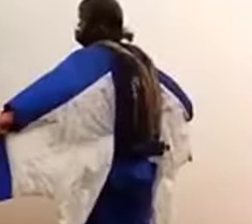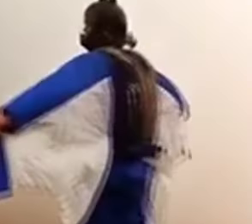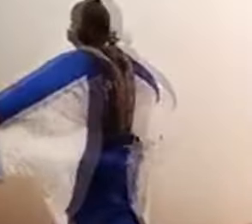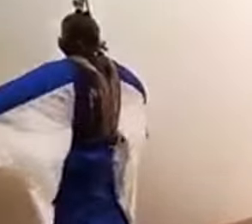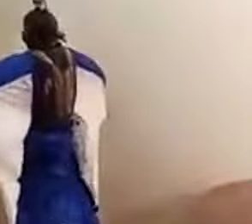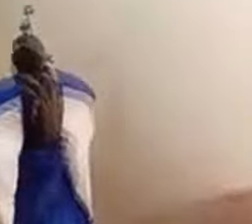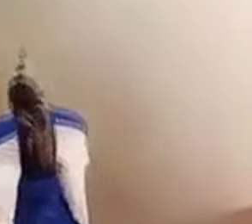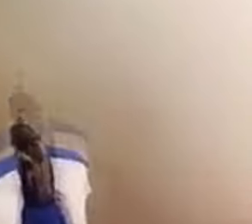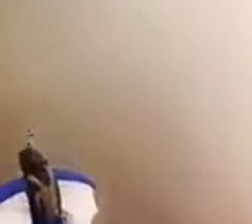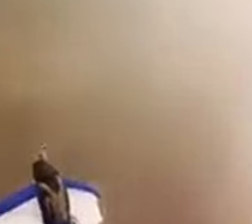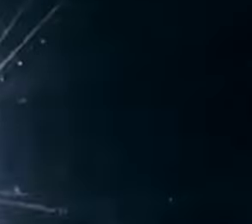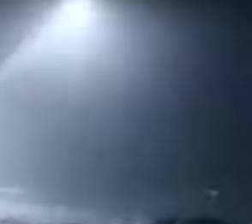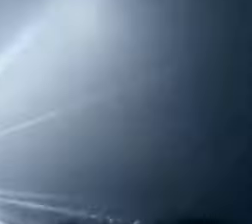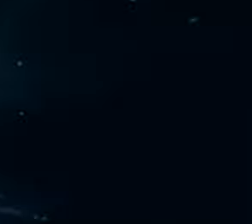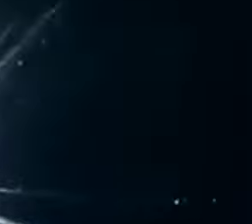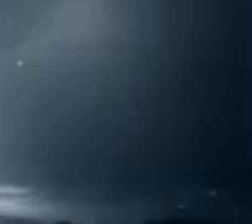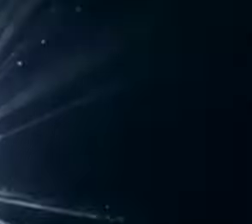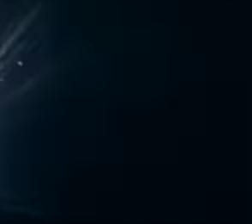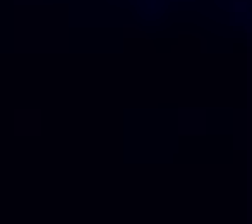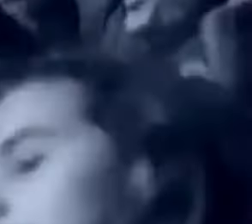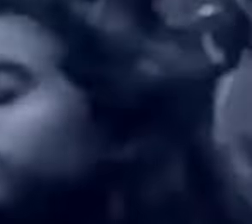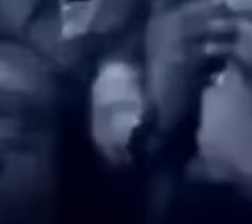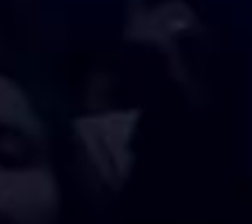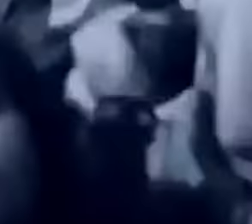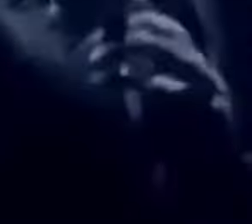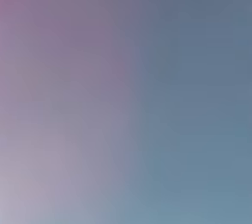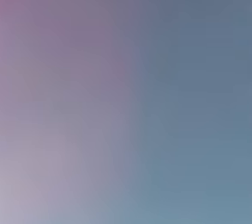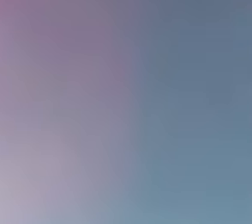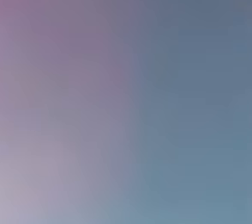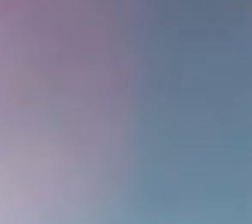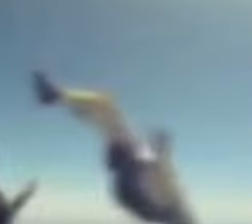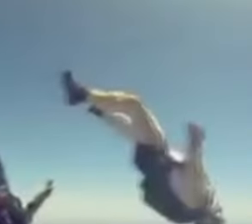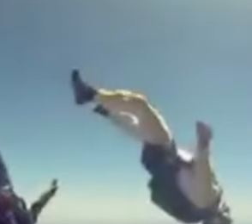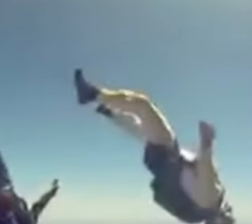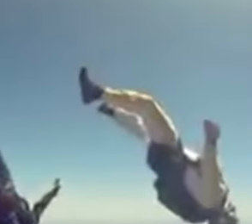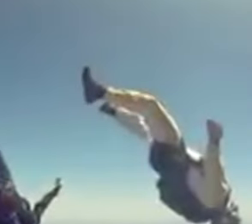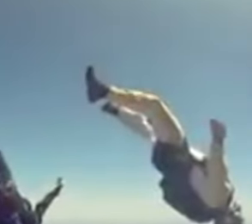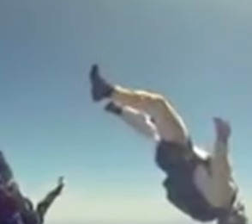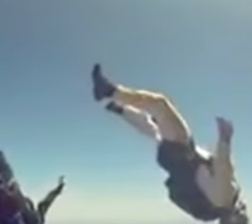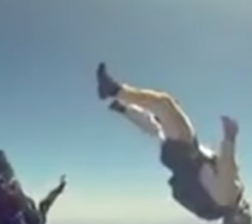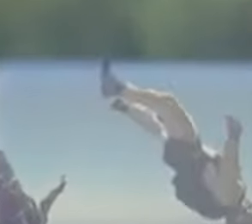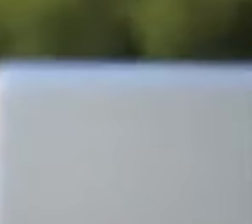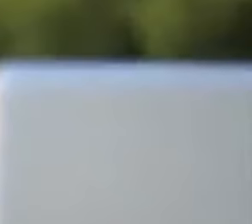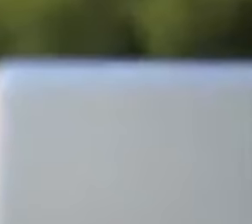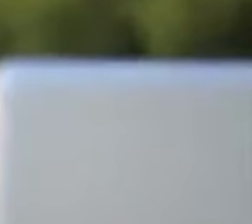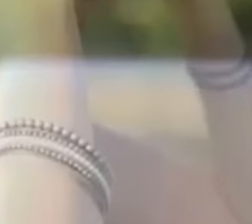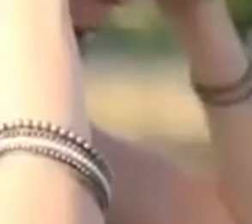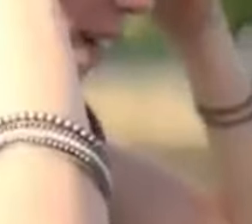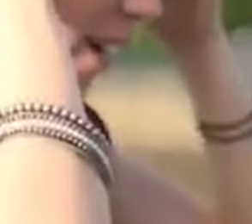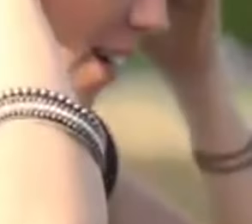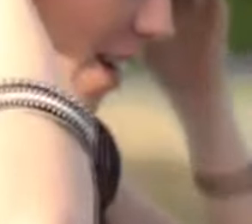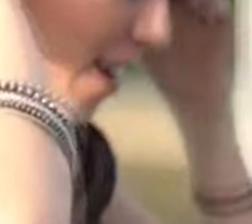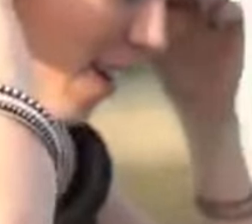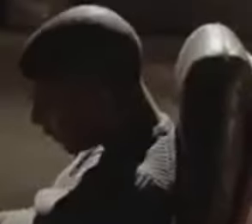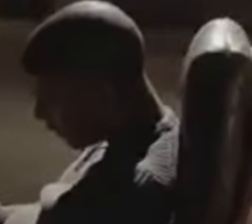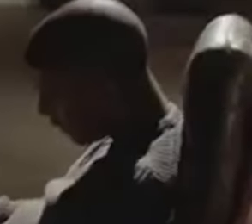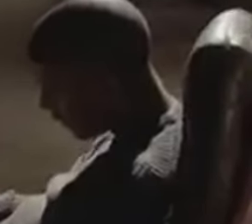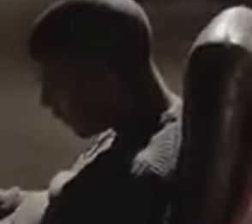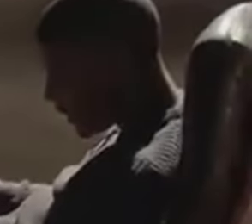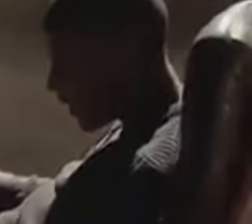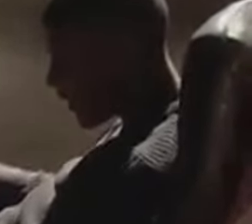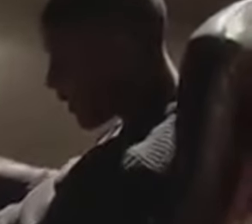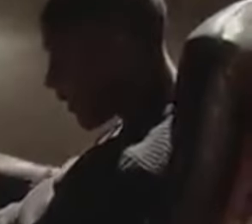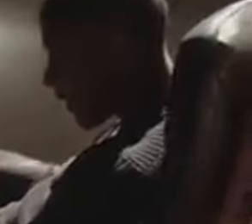da mesmice, da preguiça, da má vontade, dos erros.